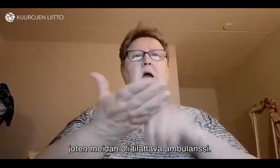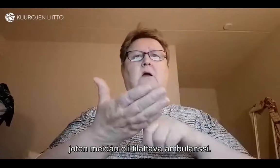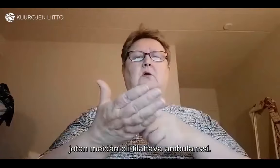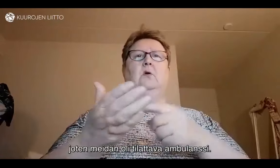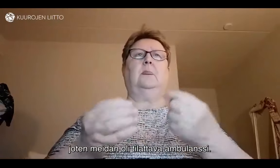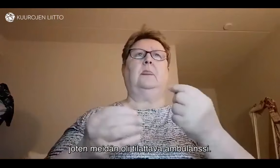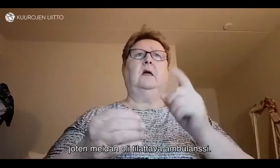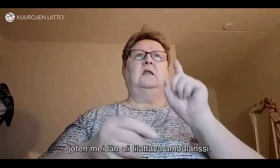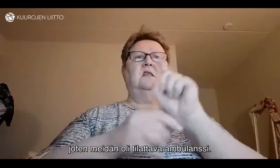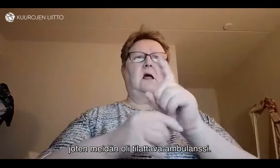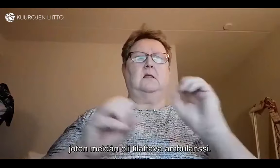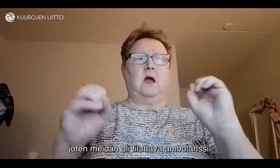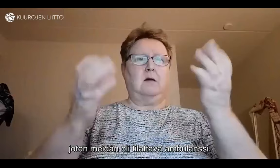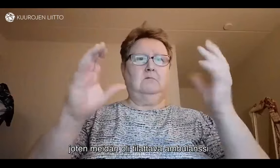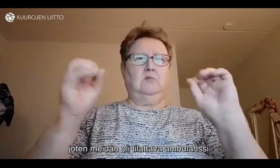avulla.